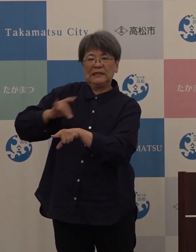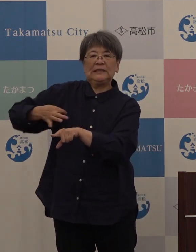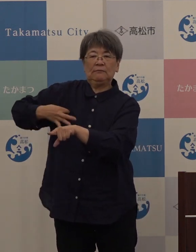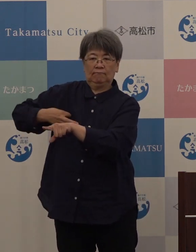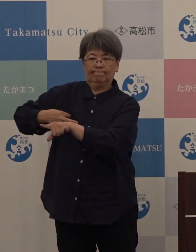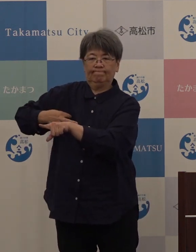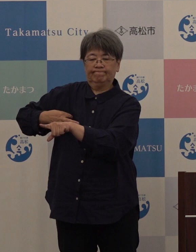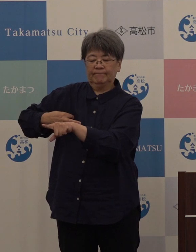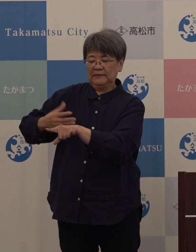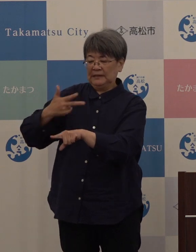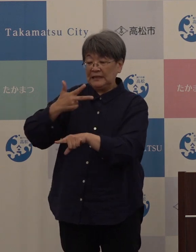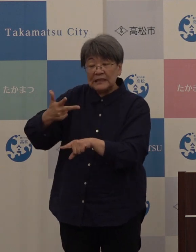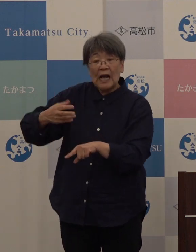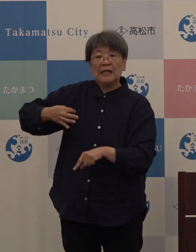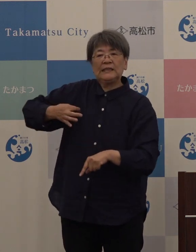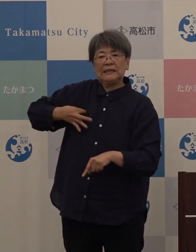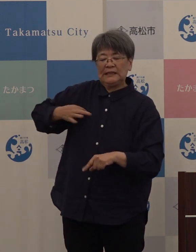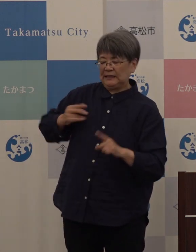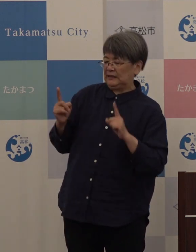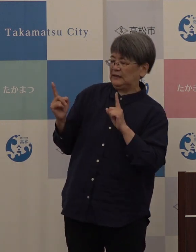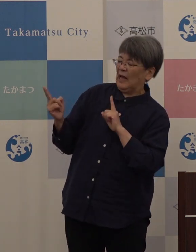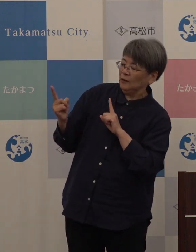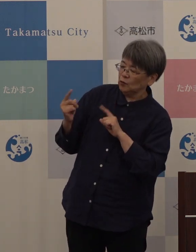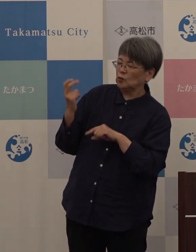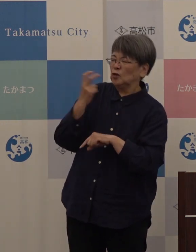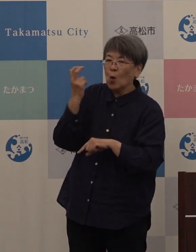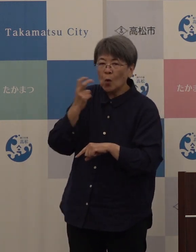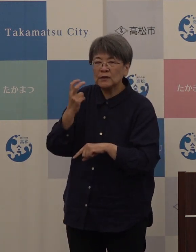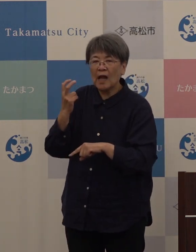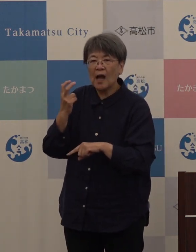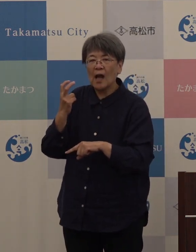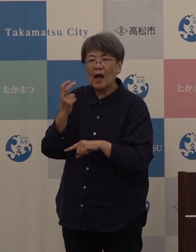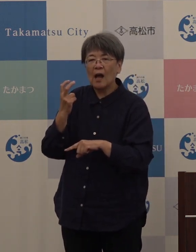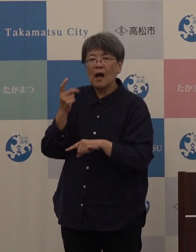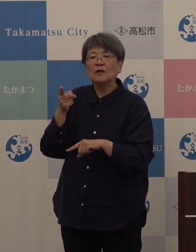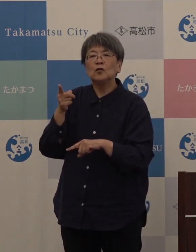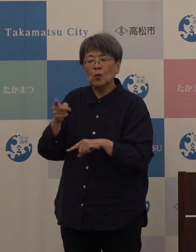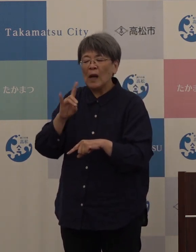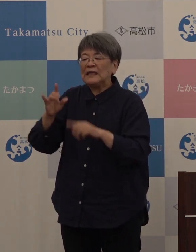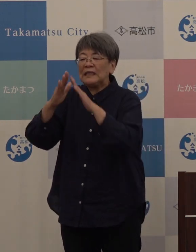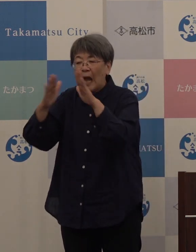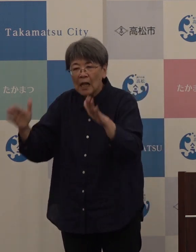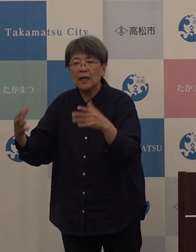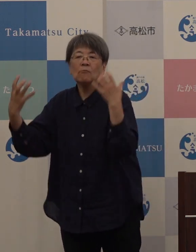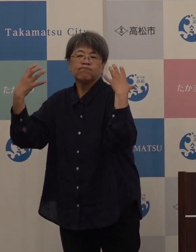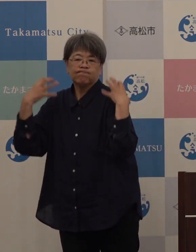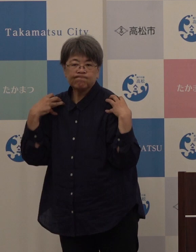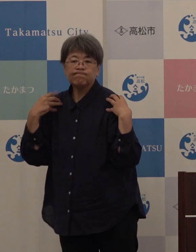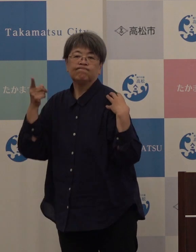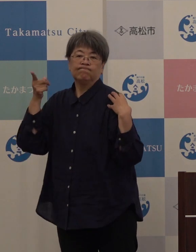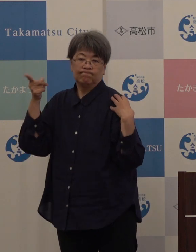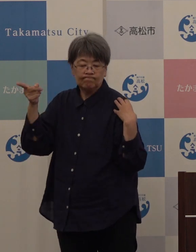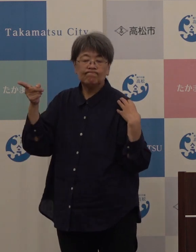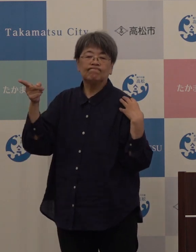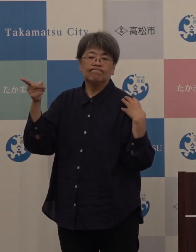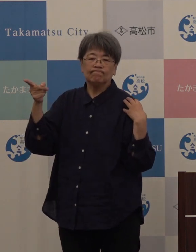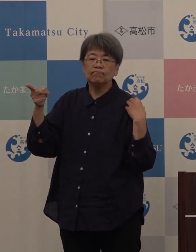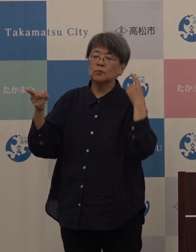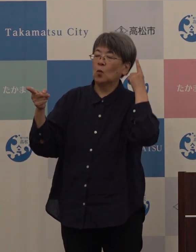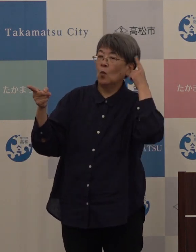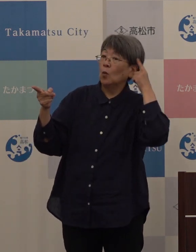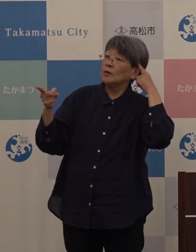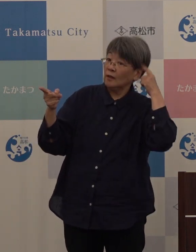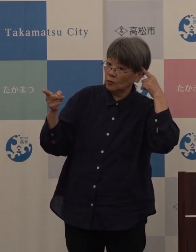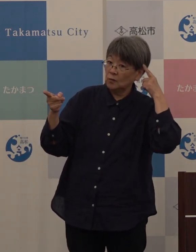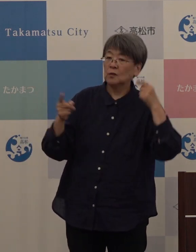から、まあ、市議会議員に対するいろいろ調査権限とか同等というのは議会側で行ってもらうということが、道